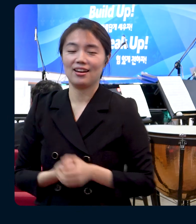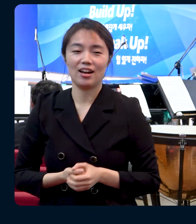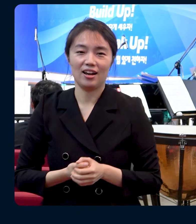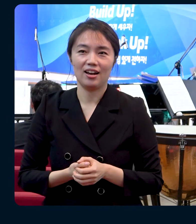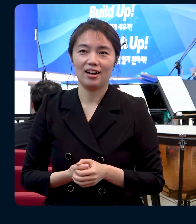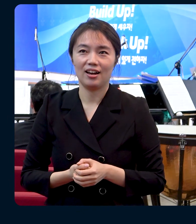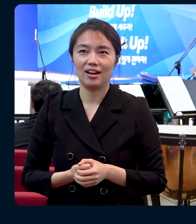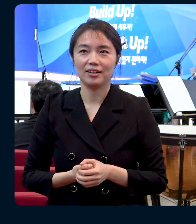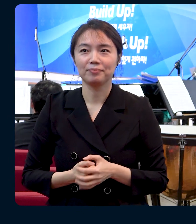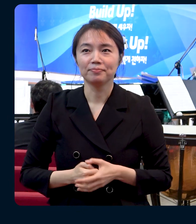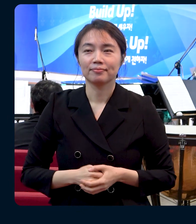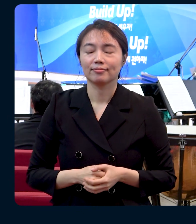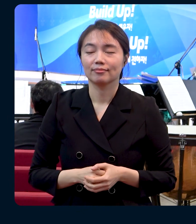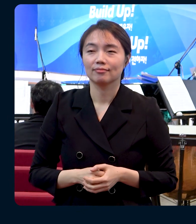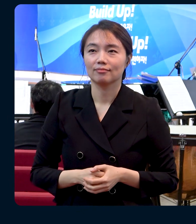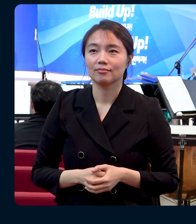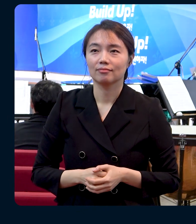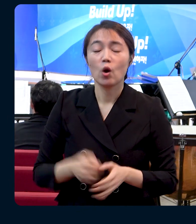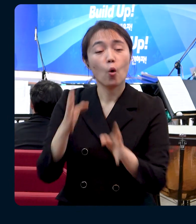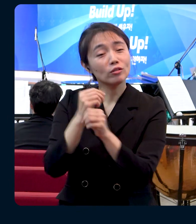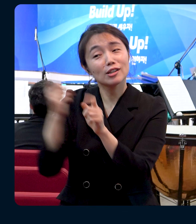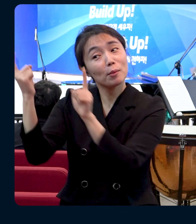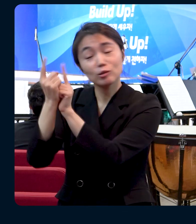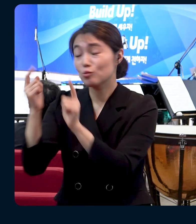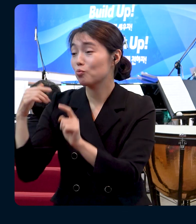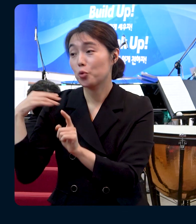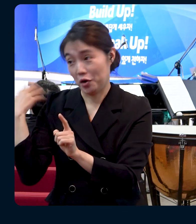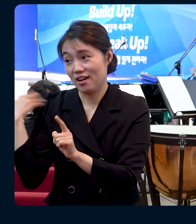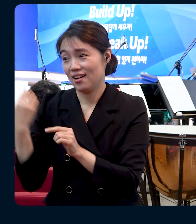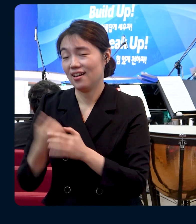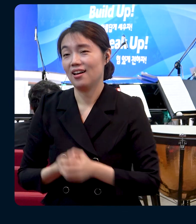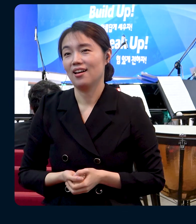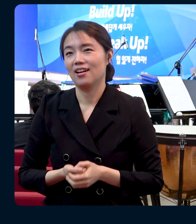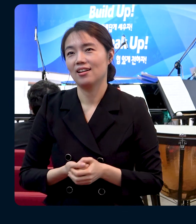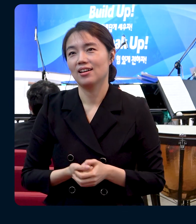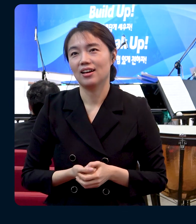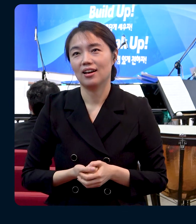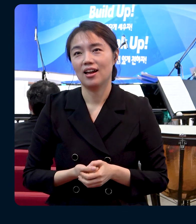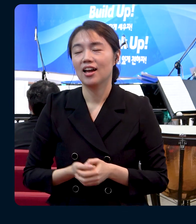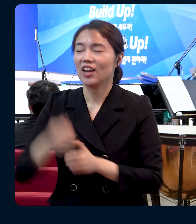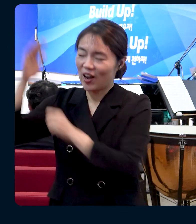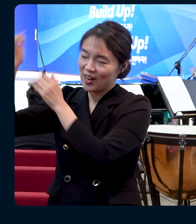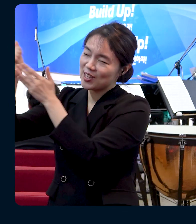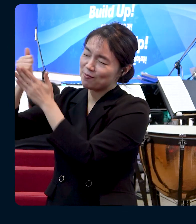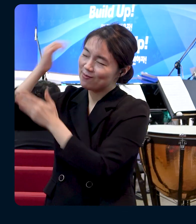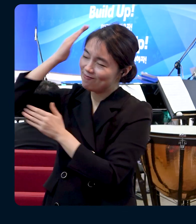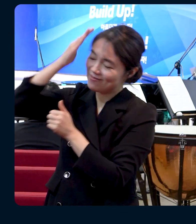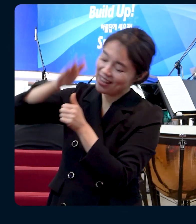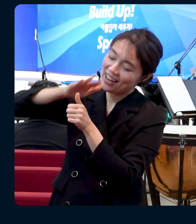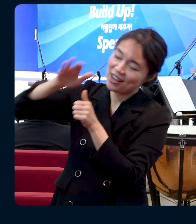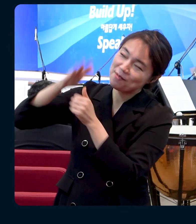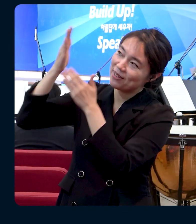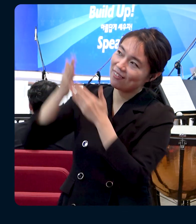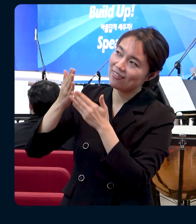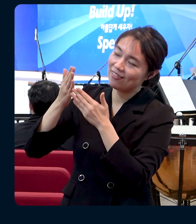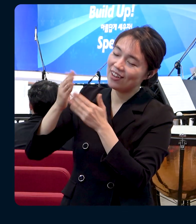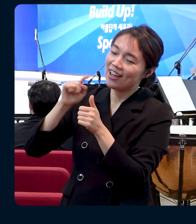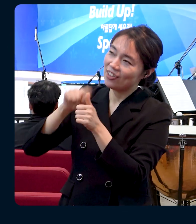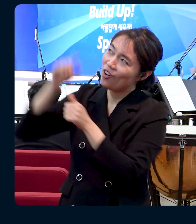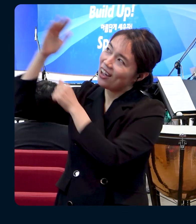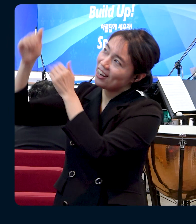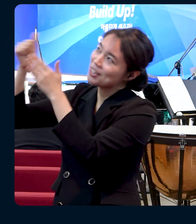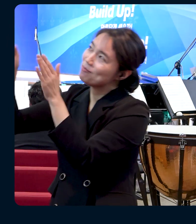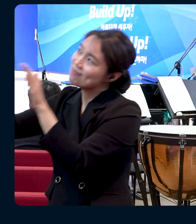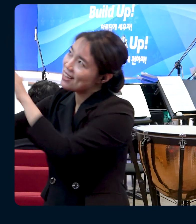시작하고 있거든요. 살아계신 하나님을 인격적으로 만났어요. 그 사랑을 받았어요. 그리고 그도 정말